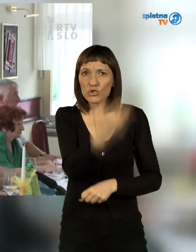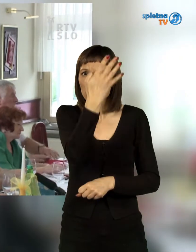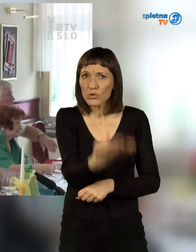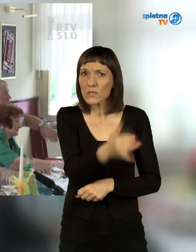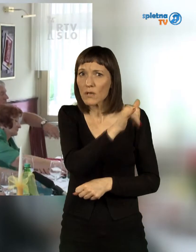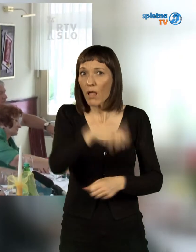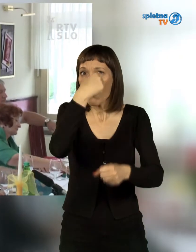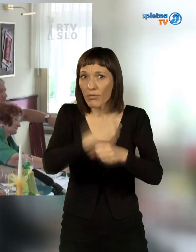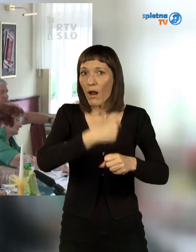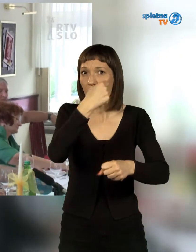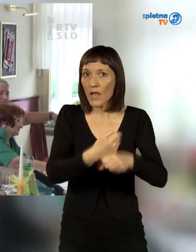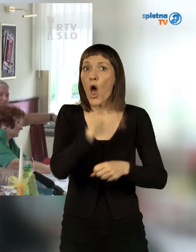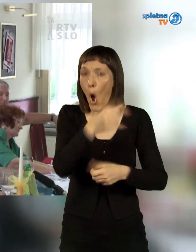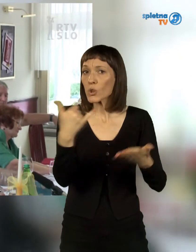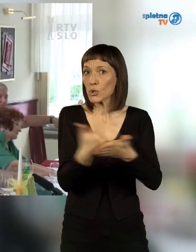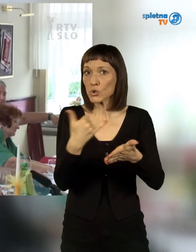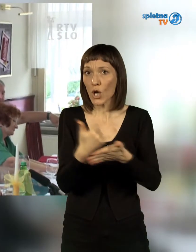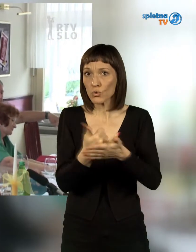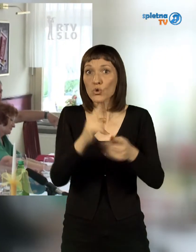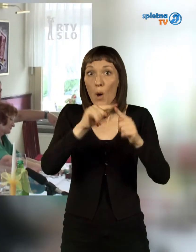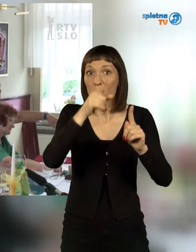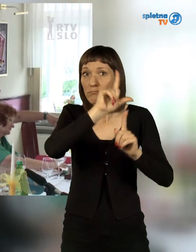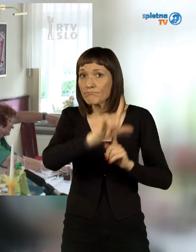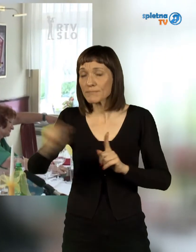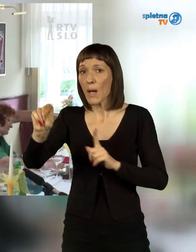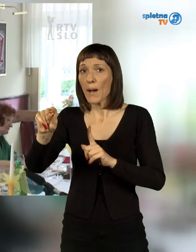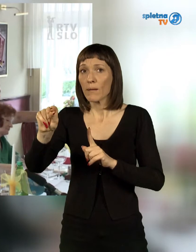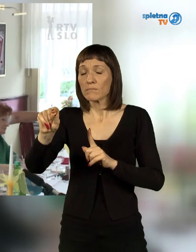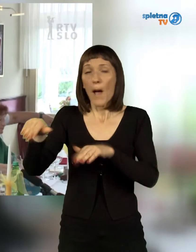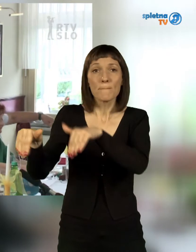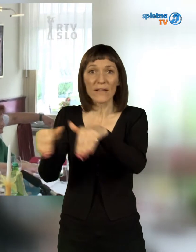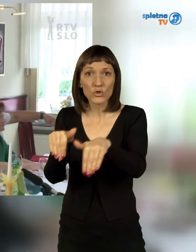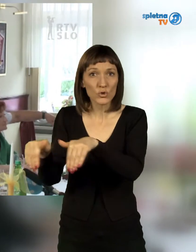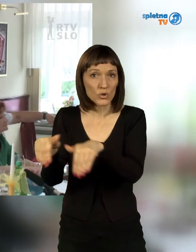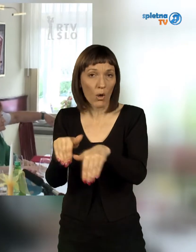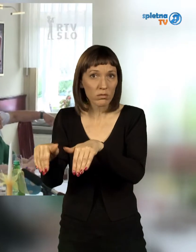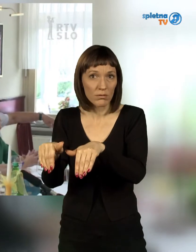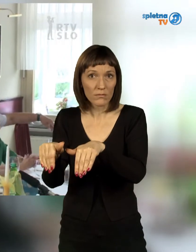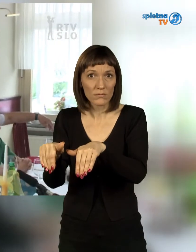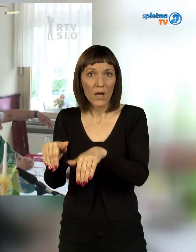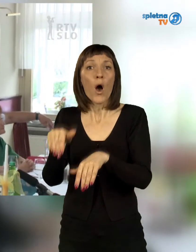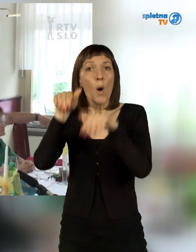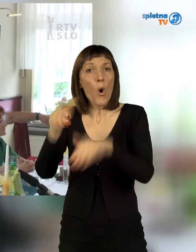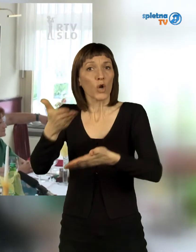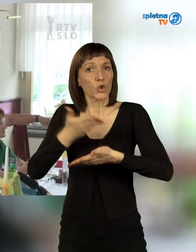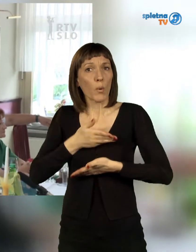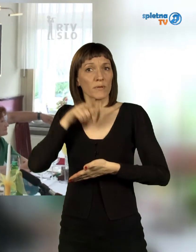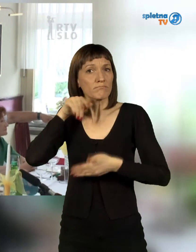40 let, si zasluži potem, ko gre v status upokojenca, takšno pokojnino,